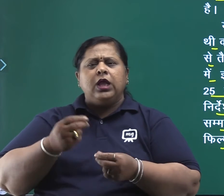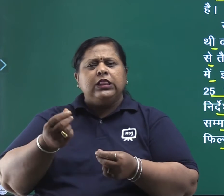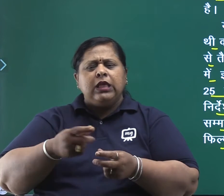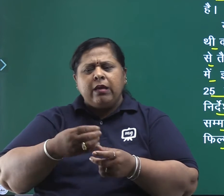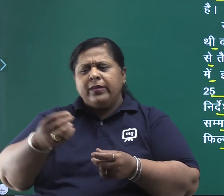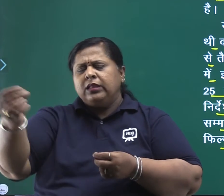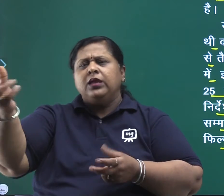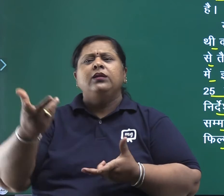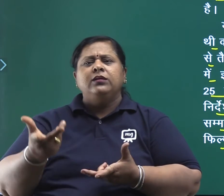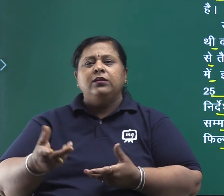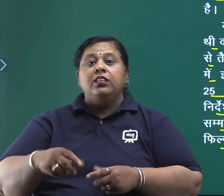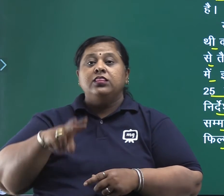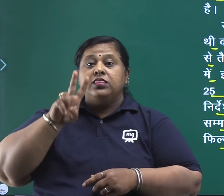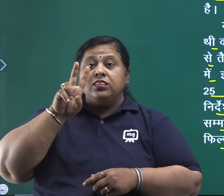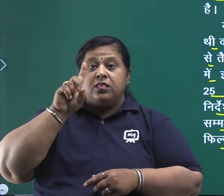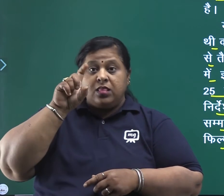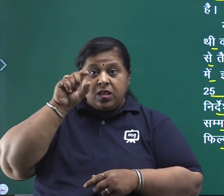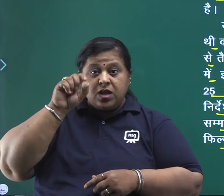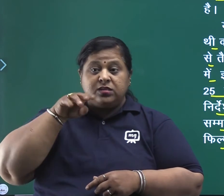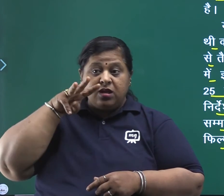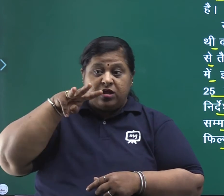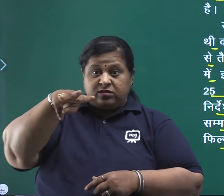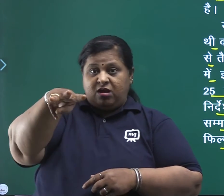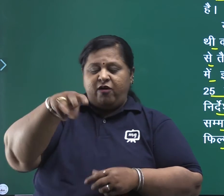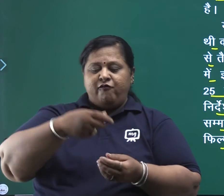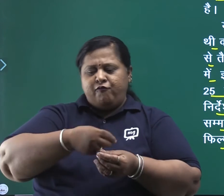थी? 10,000 फुट लंबी।